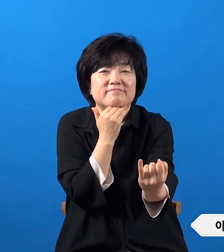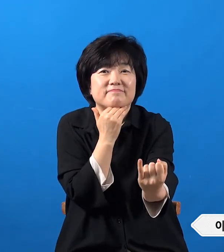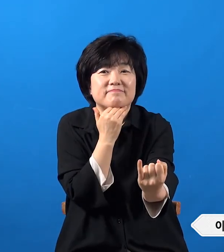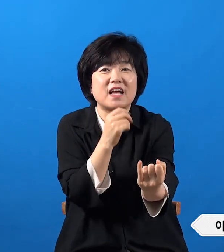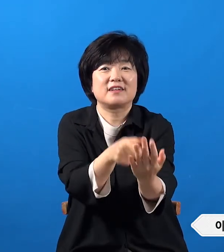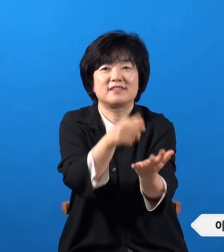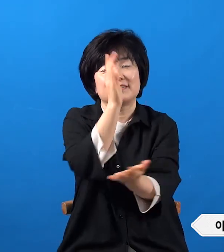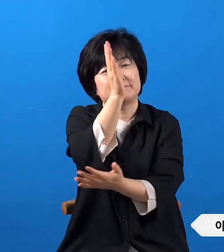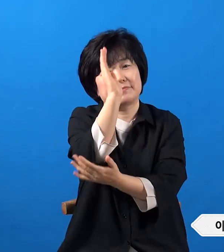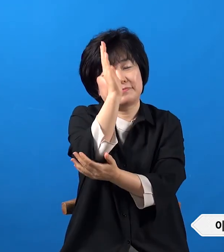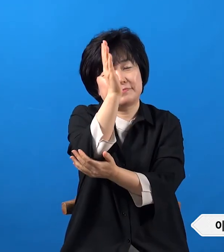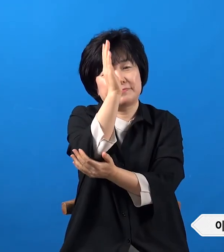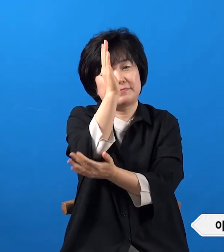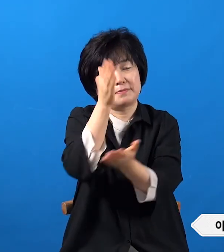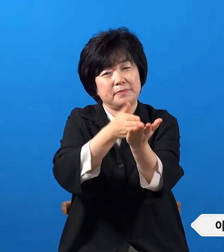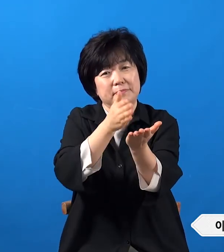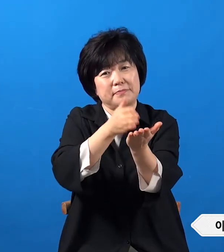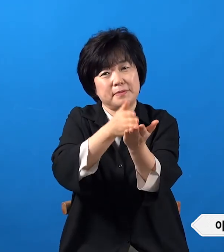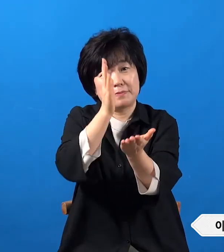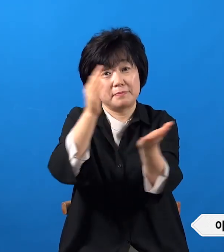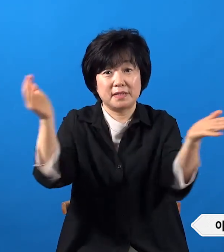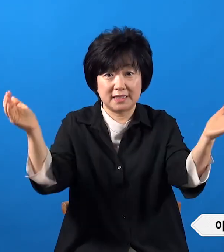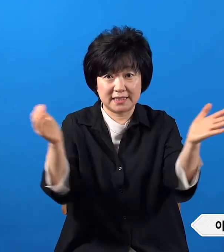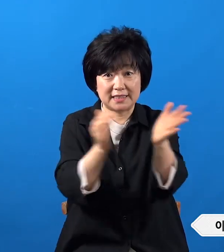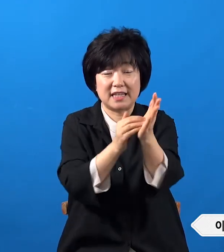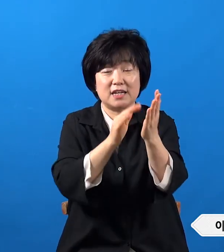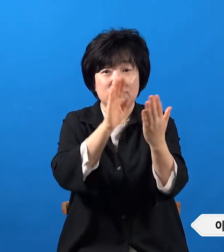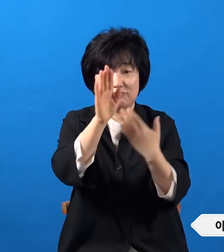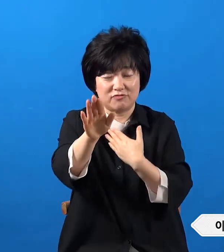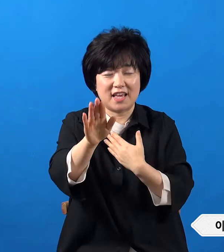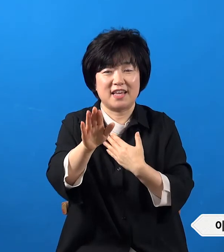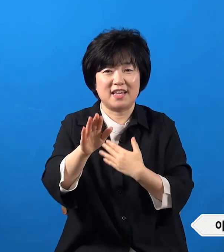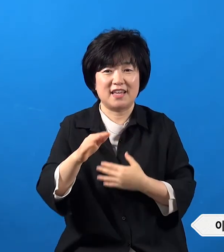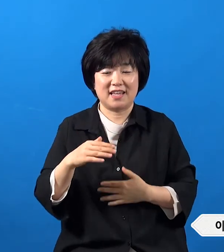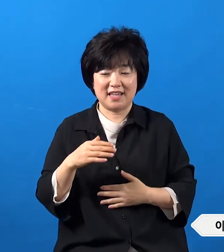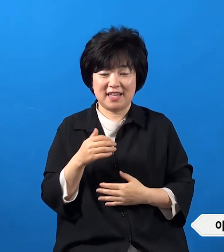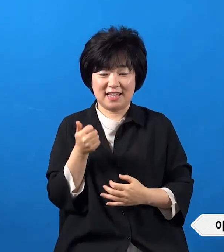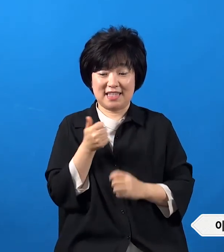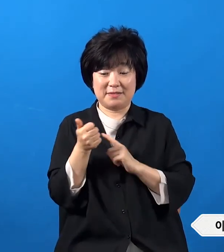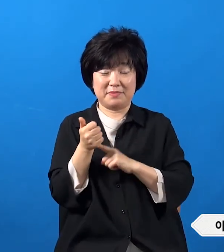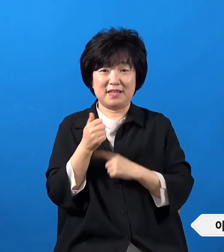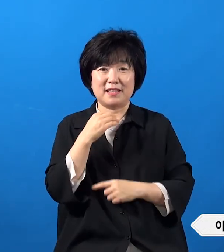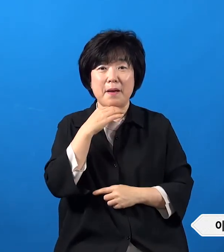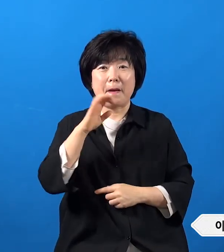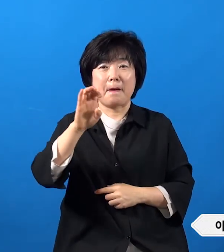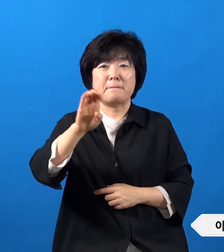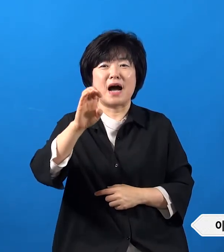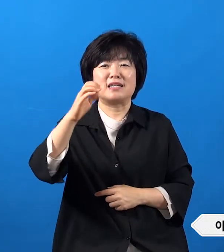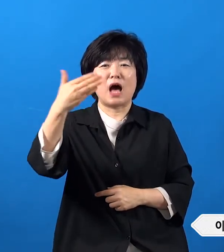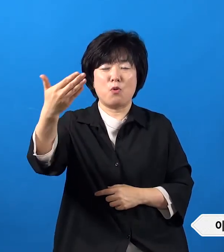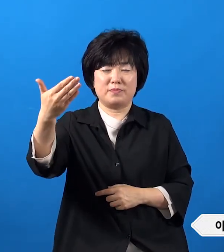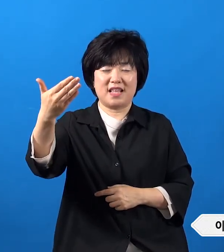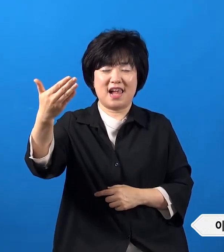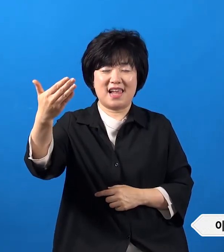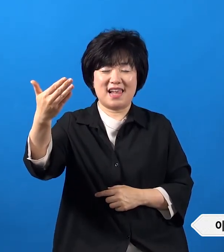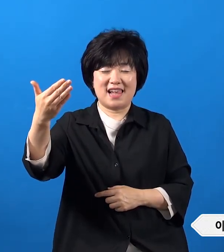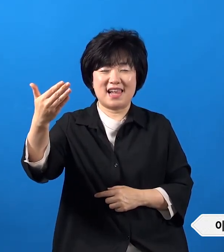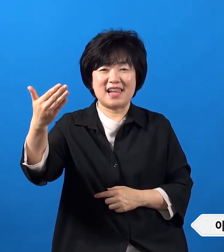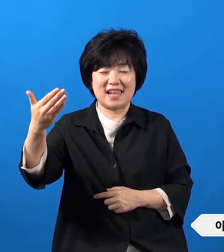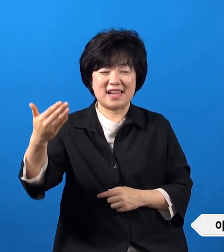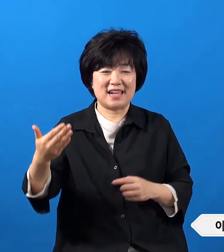나서 그때 이미 존 플러머는 49살에 목사가 되었고 킴